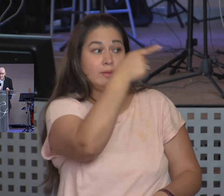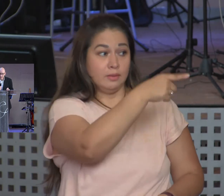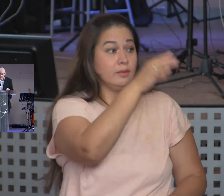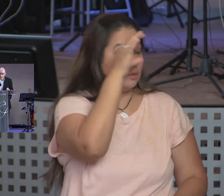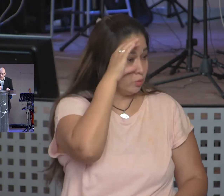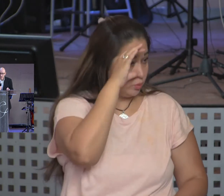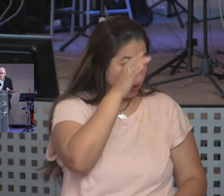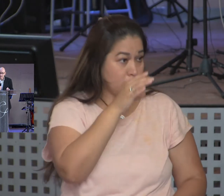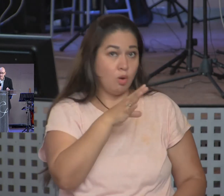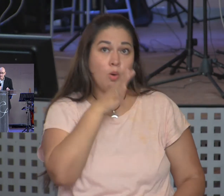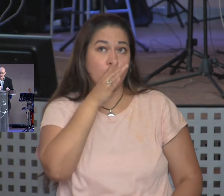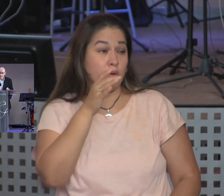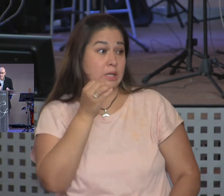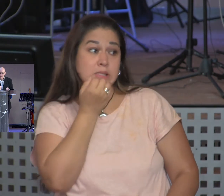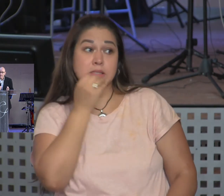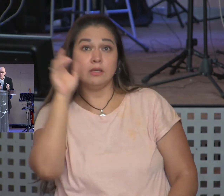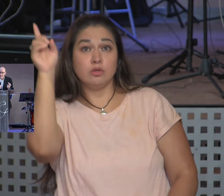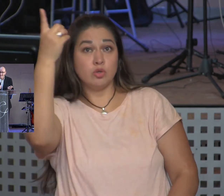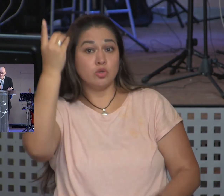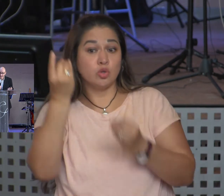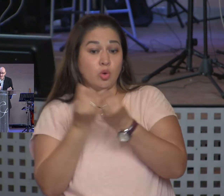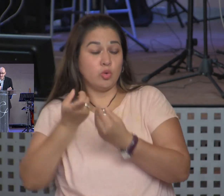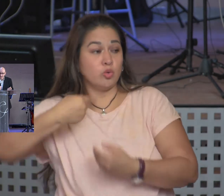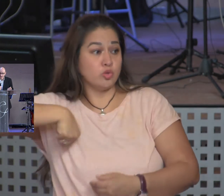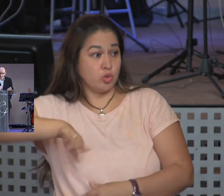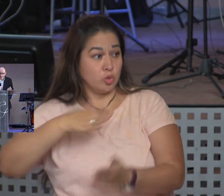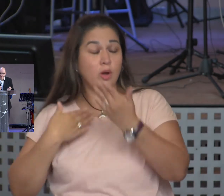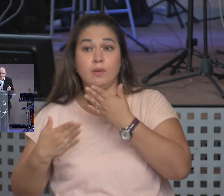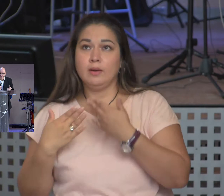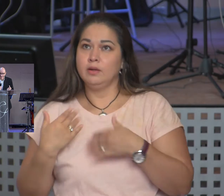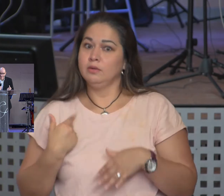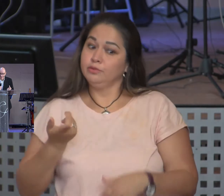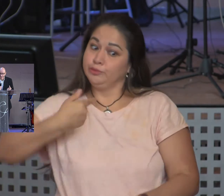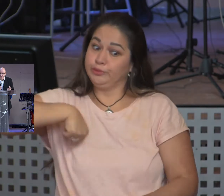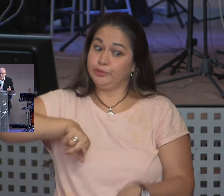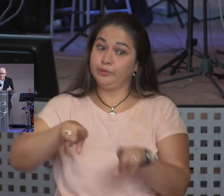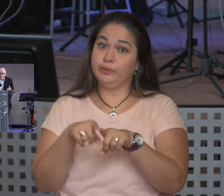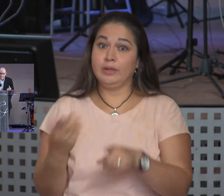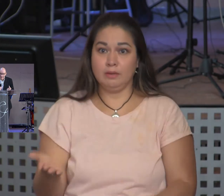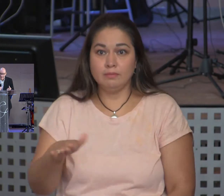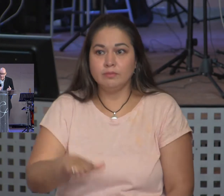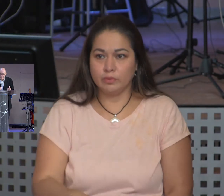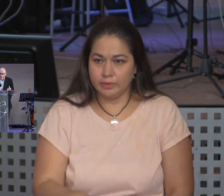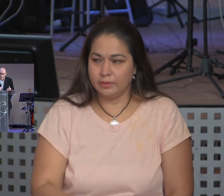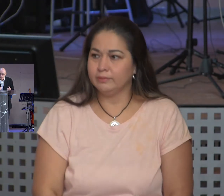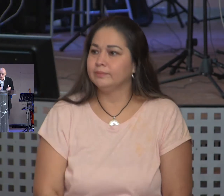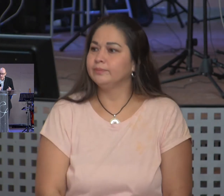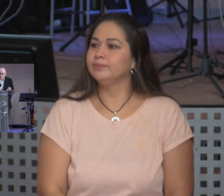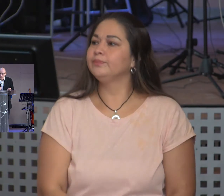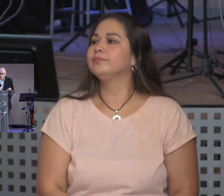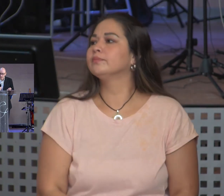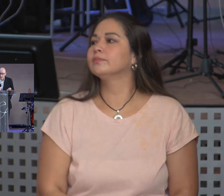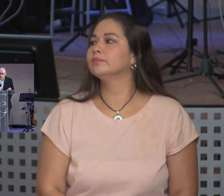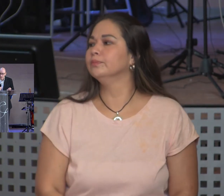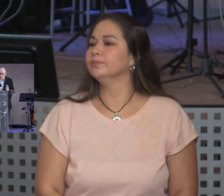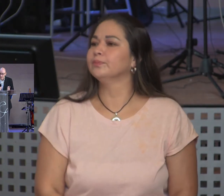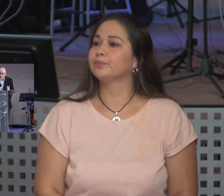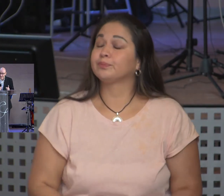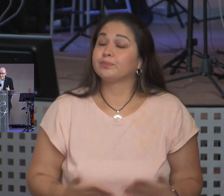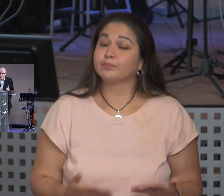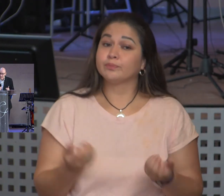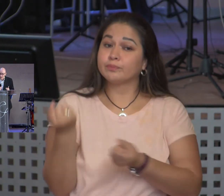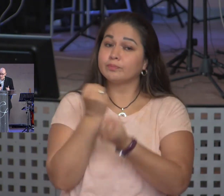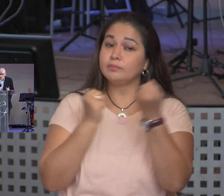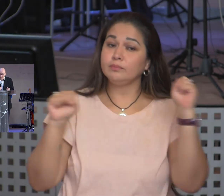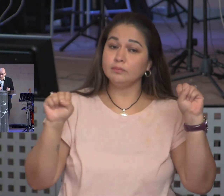para que no muramos. Y Moisés les dice, él sí entiende. Moisés respondió al pueblo, no